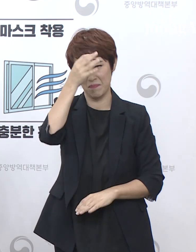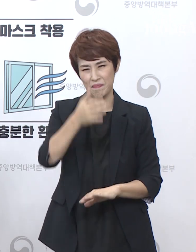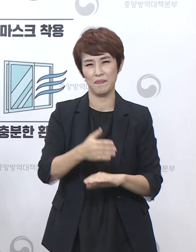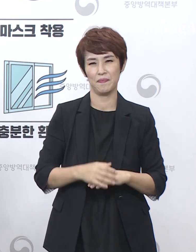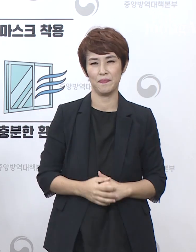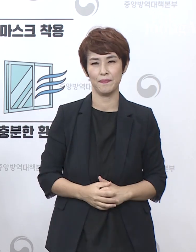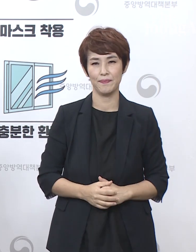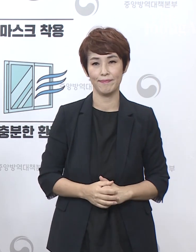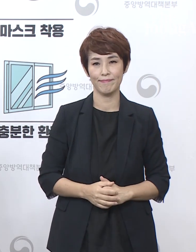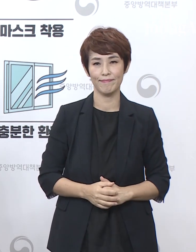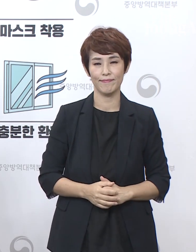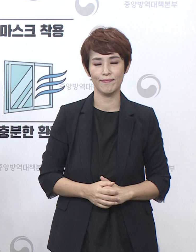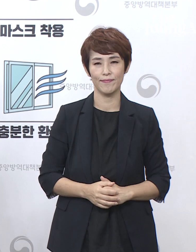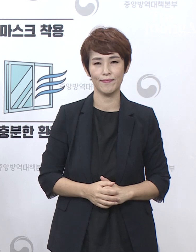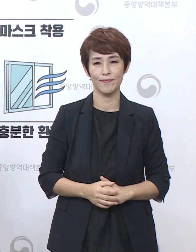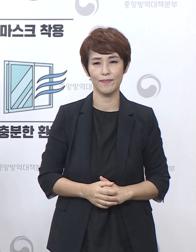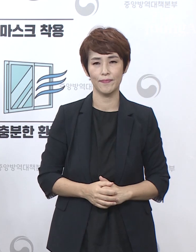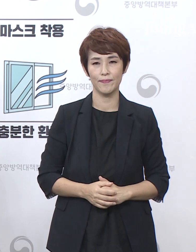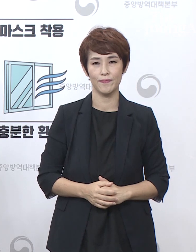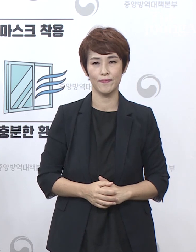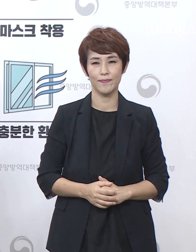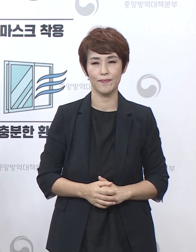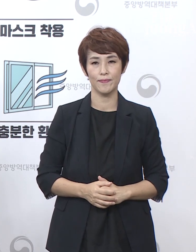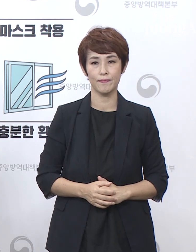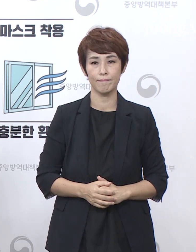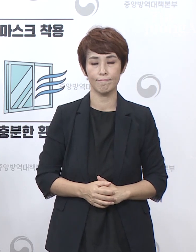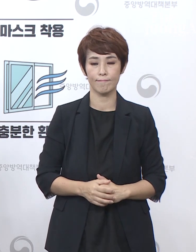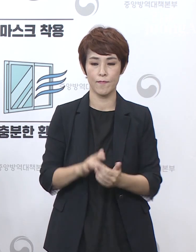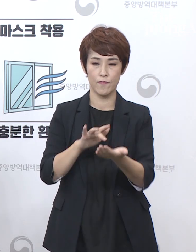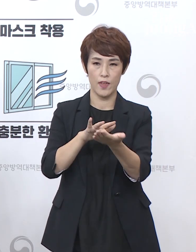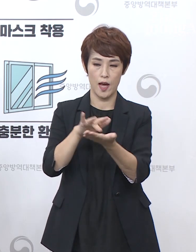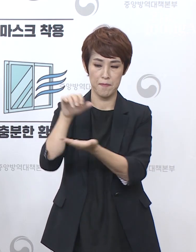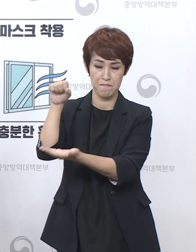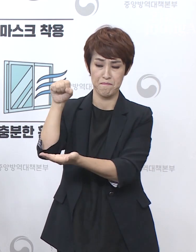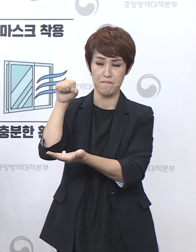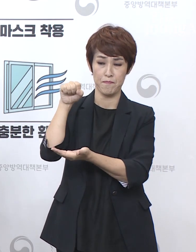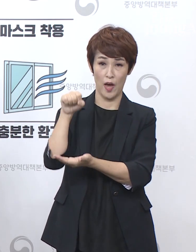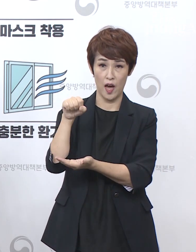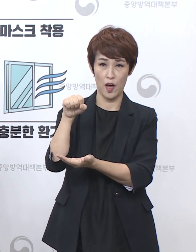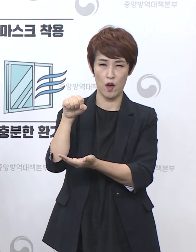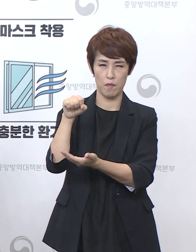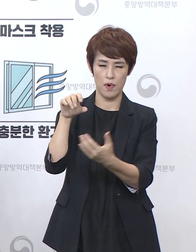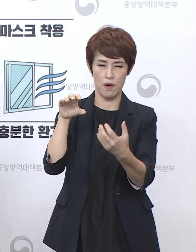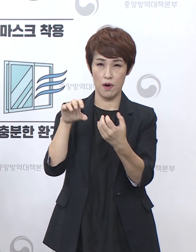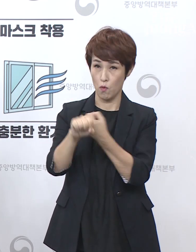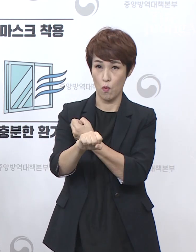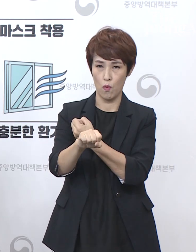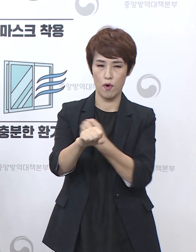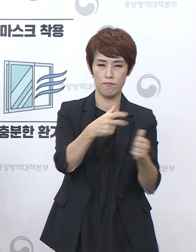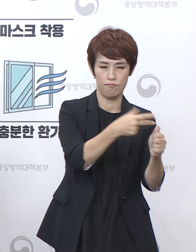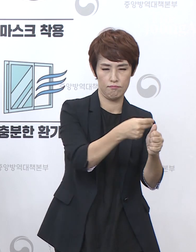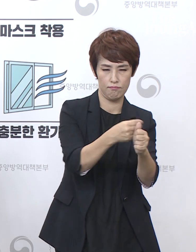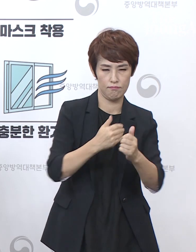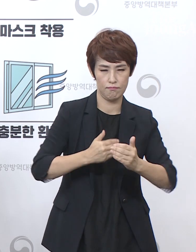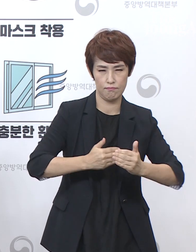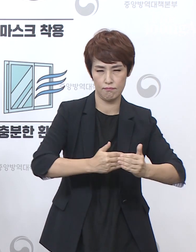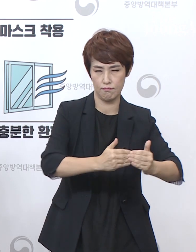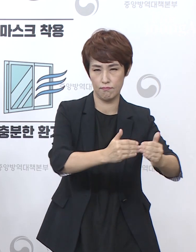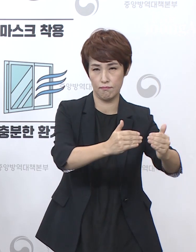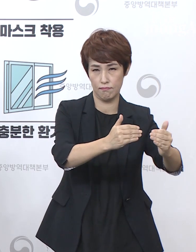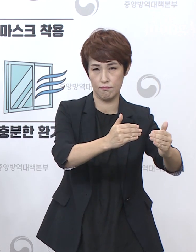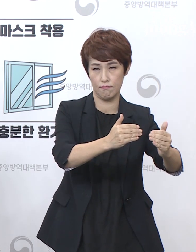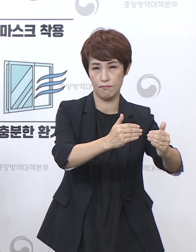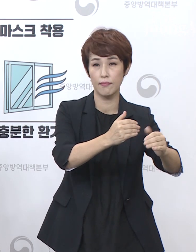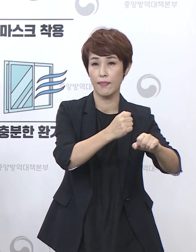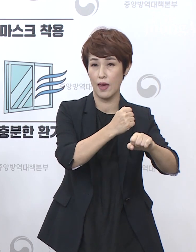드립니다. 저희가 최대한 백신 공급을 받으면 바로 신속하게 접종을 진행하도록 그렇게